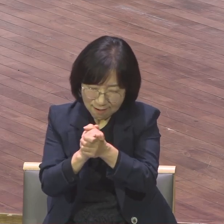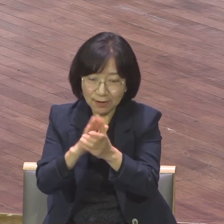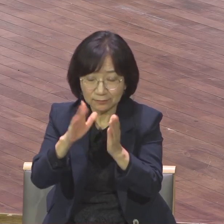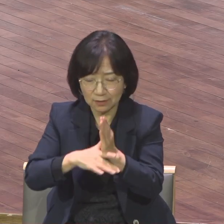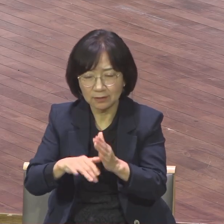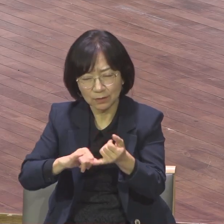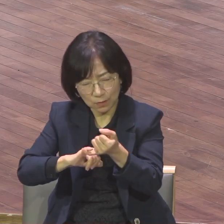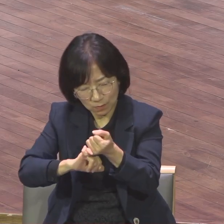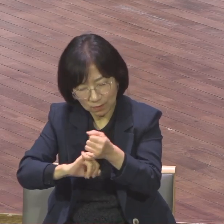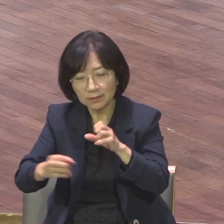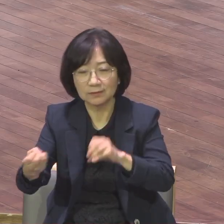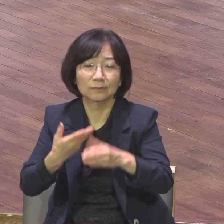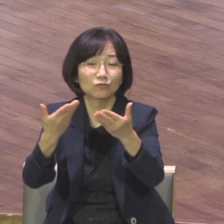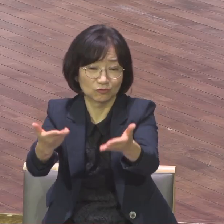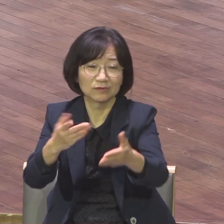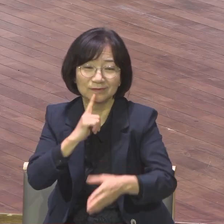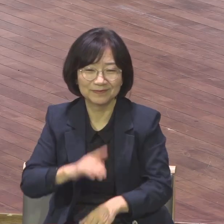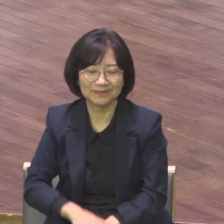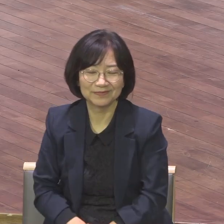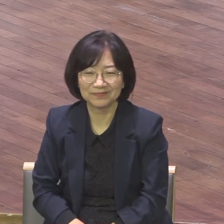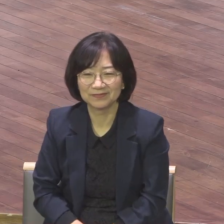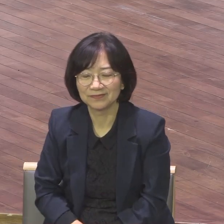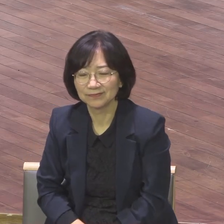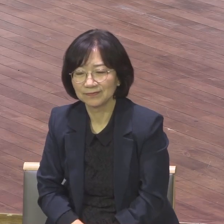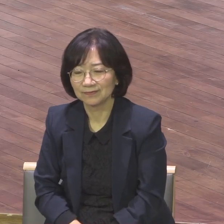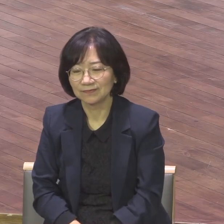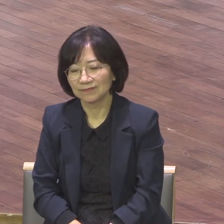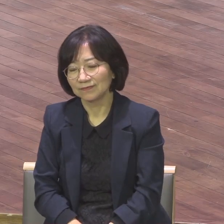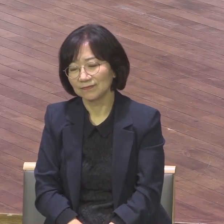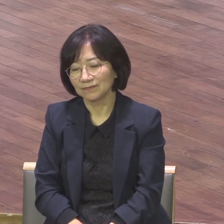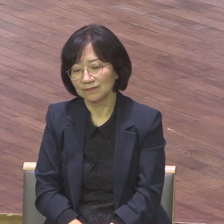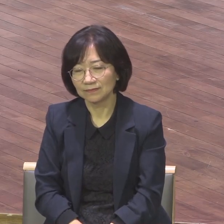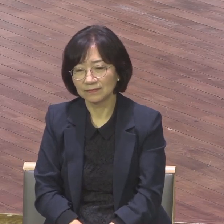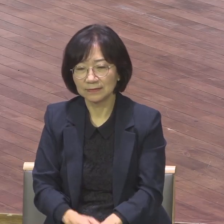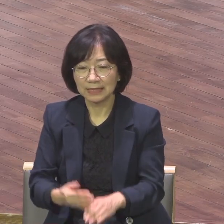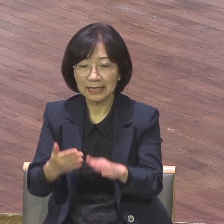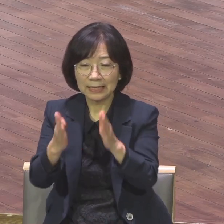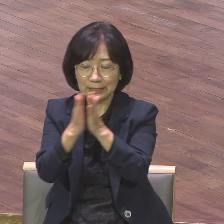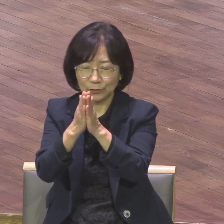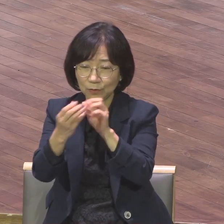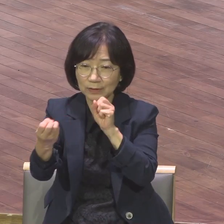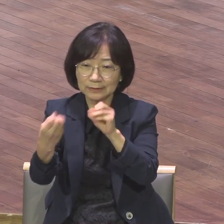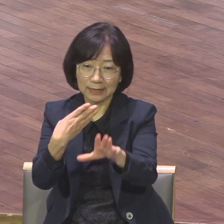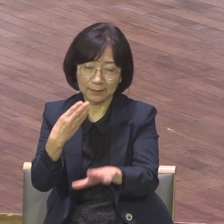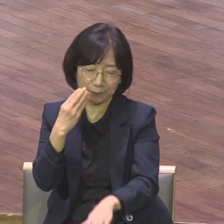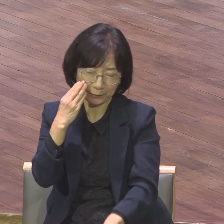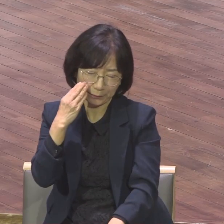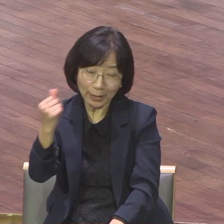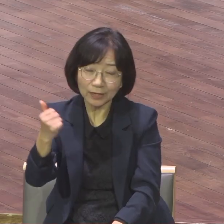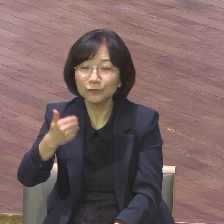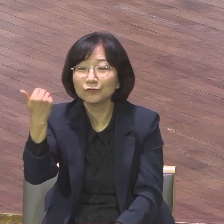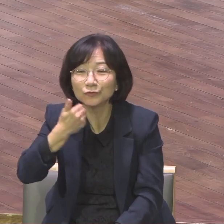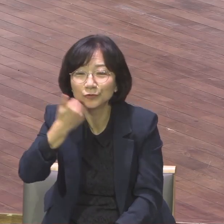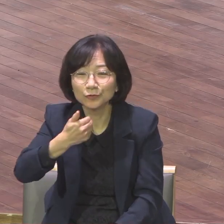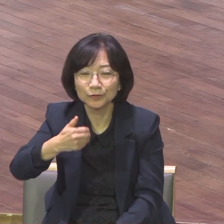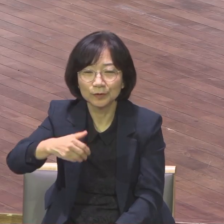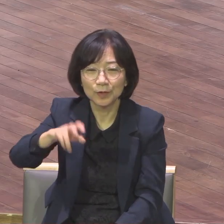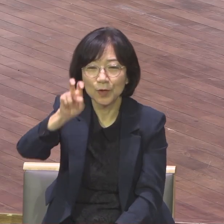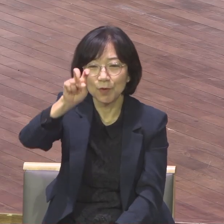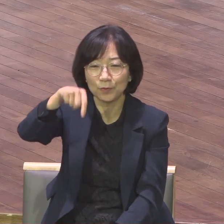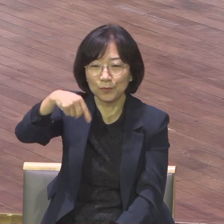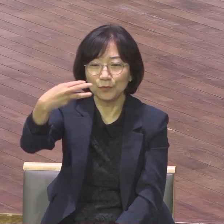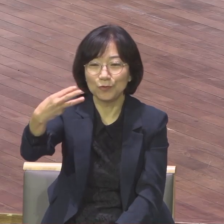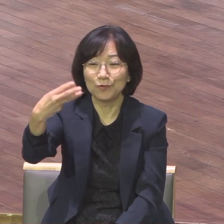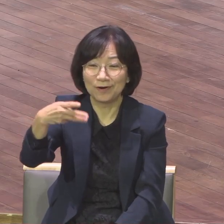온 마음으로. 기도 응답의 대명사로 불려지는 영국의 저지 뮬러